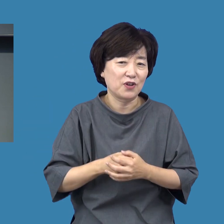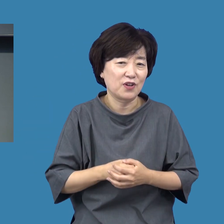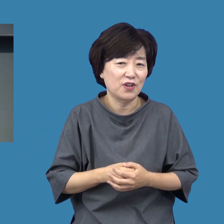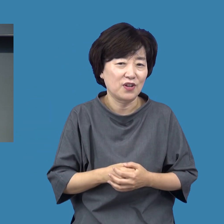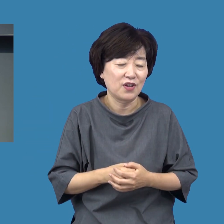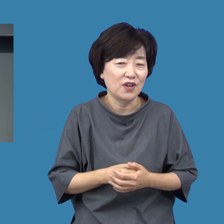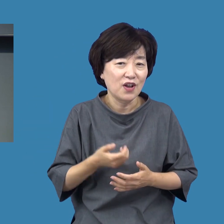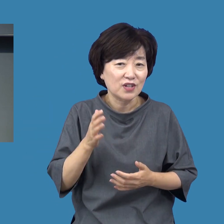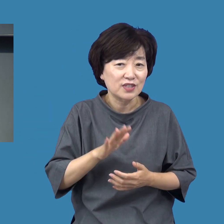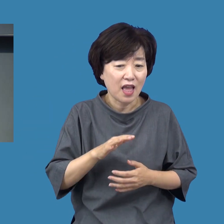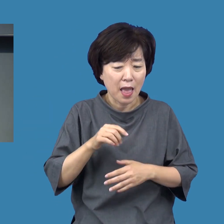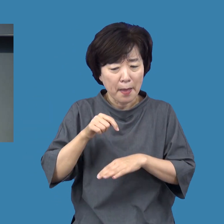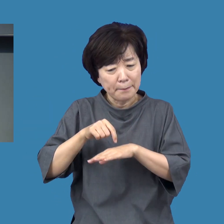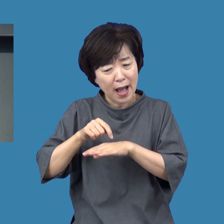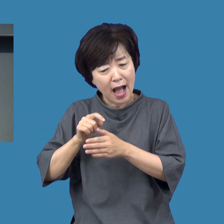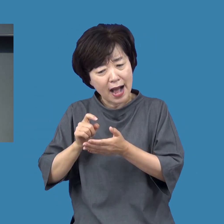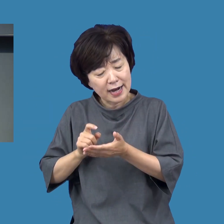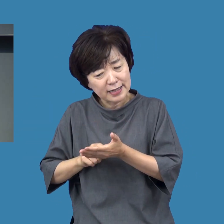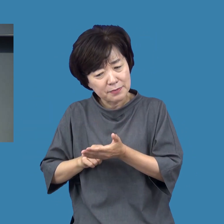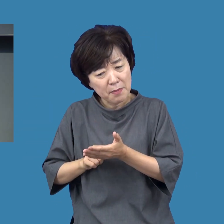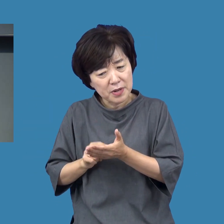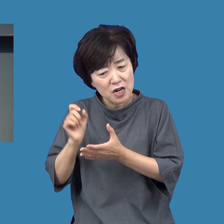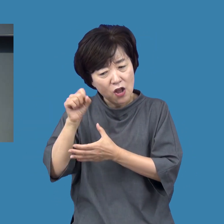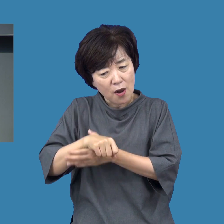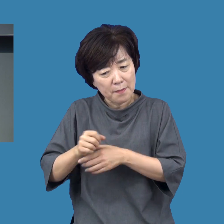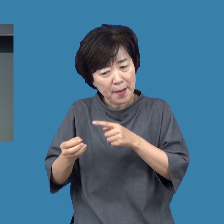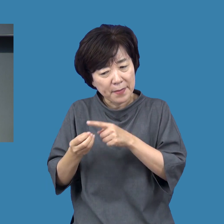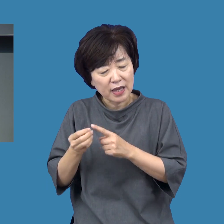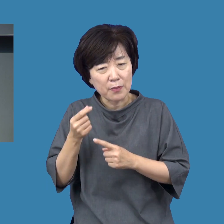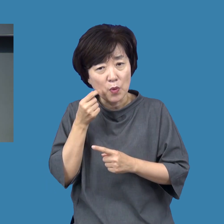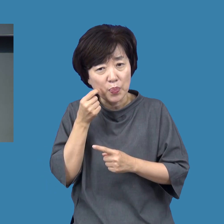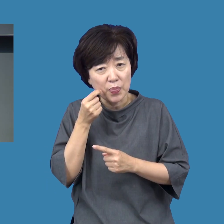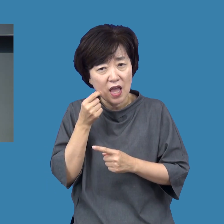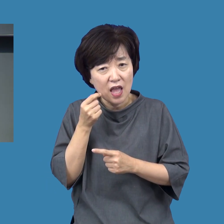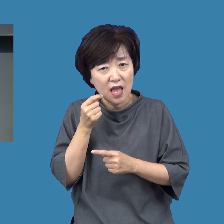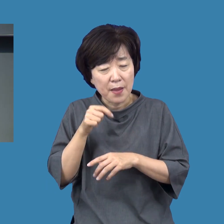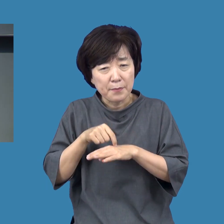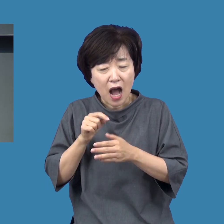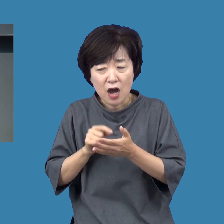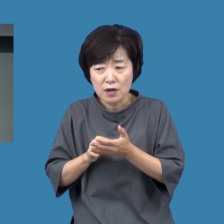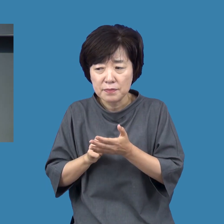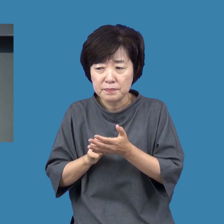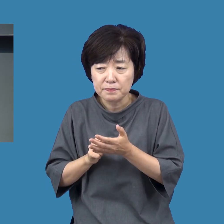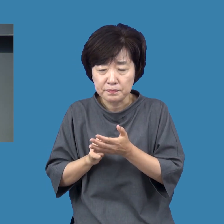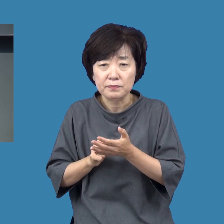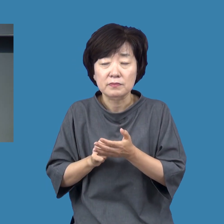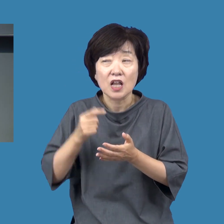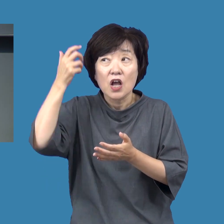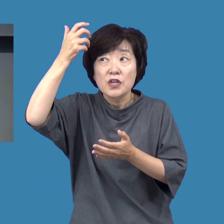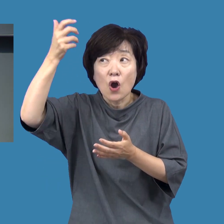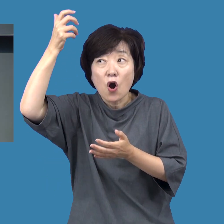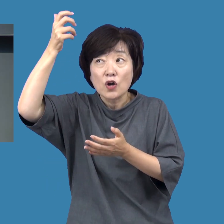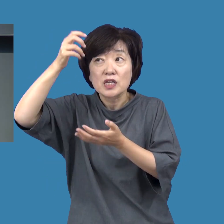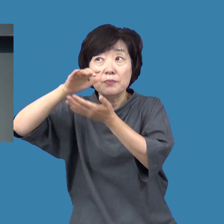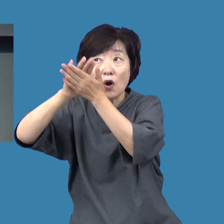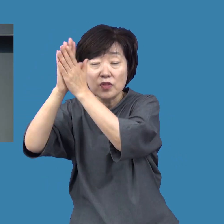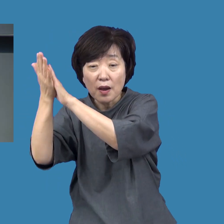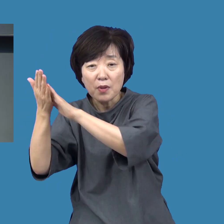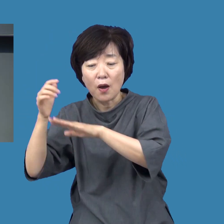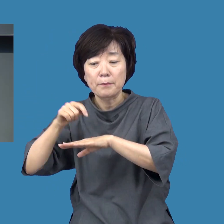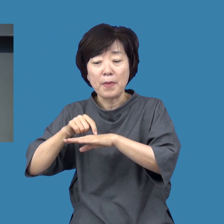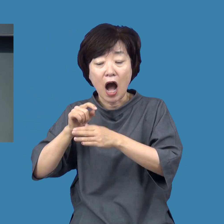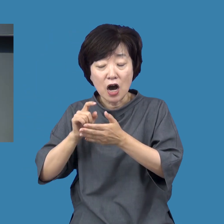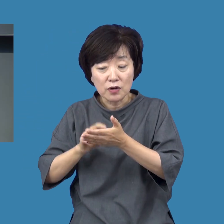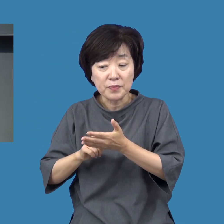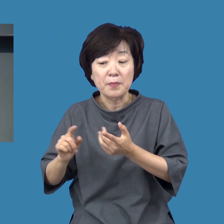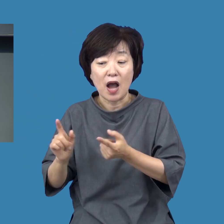우리 마음을 열매 맺게 하지 못한다는 거지. 마음이 열매 맺다고 한다. 물론 영이 변화지면 거기에 의해서 우리 마음이